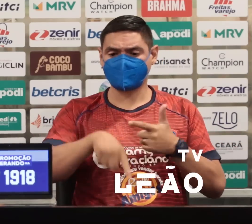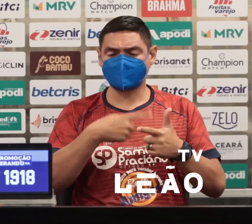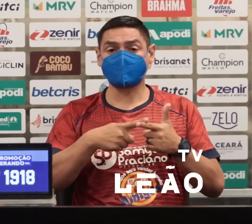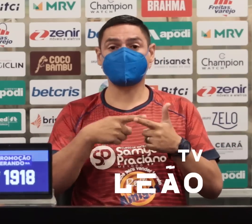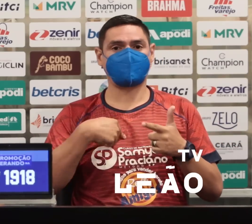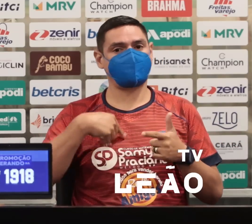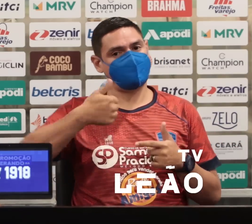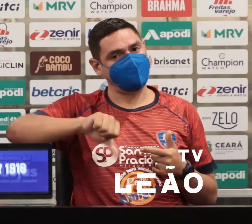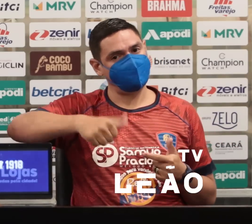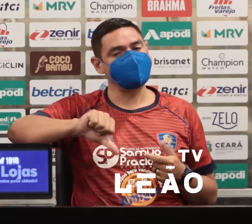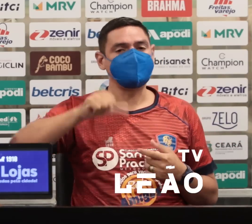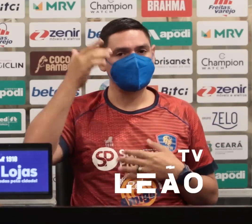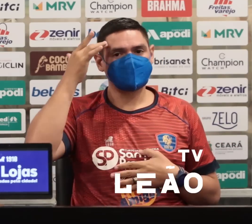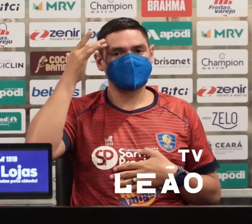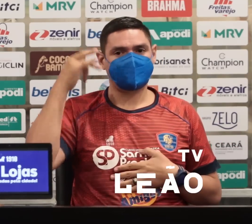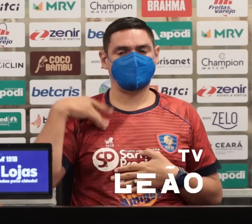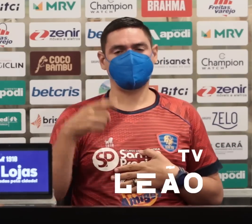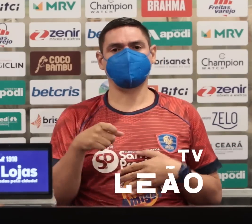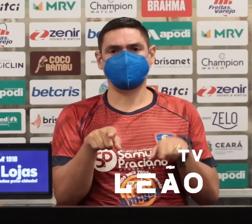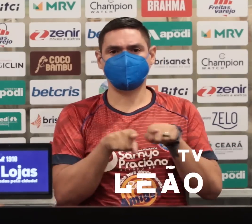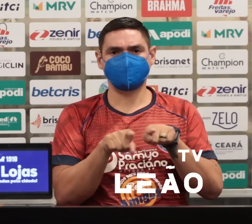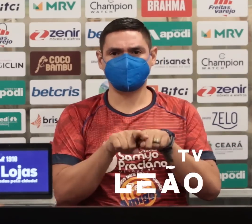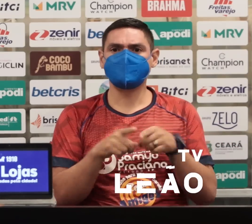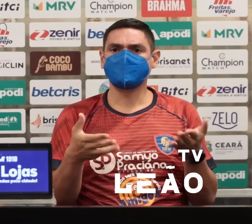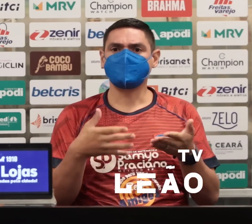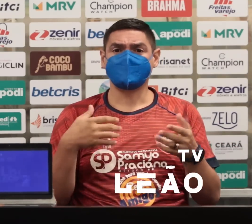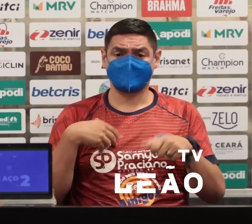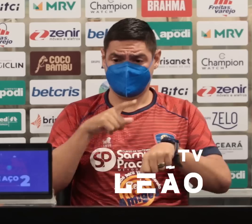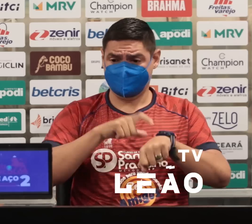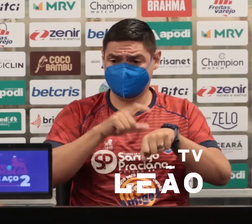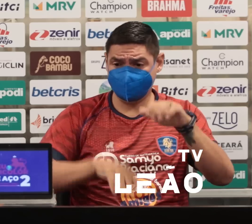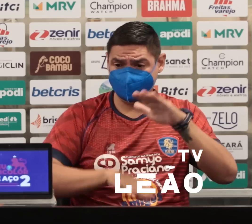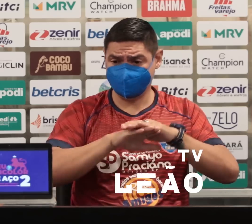avalación de o mañana y hasta último momento esperar